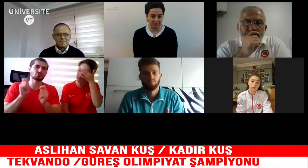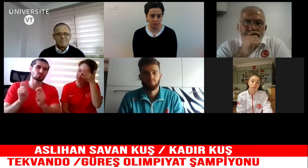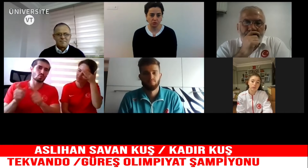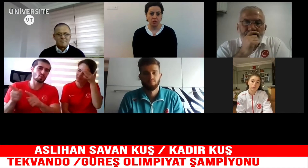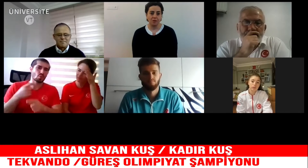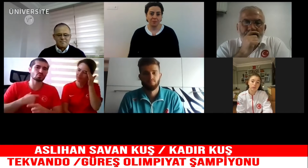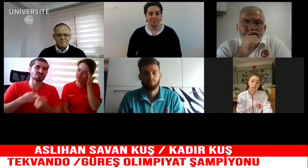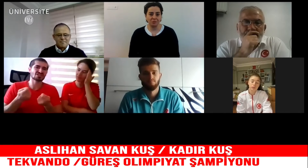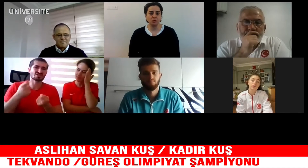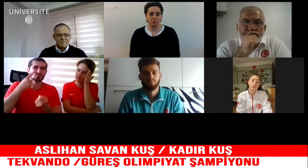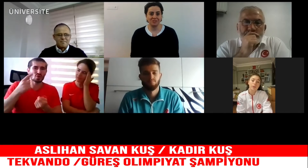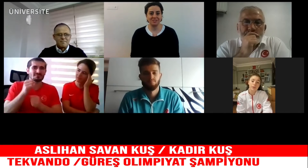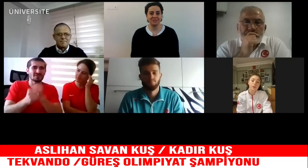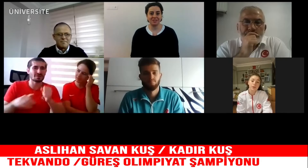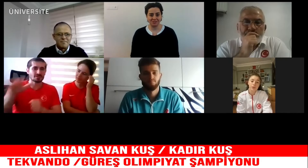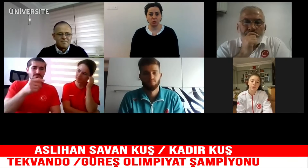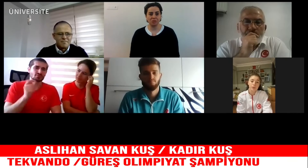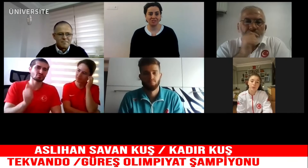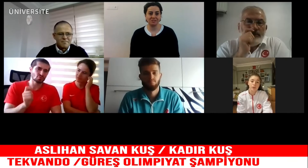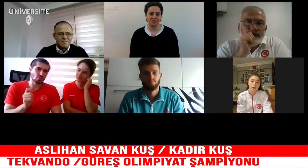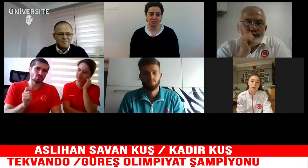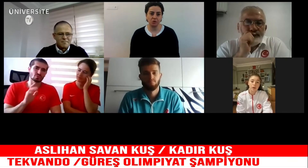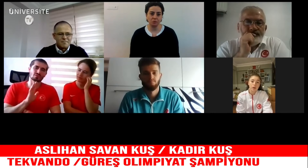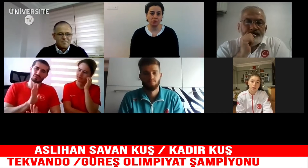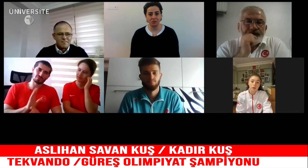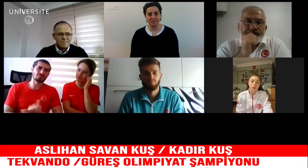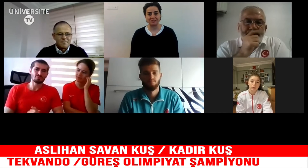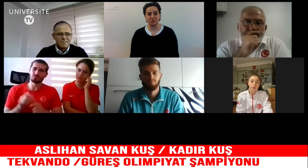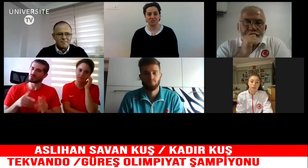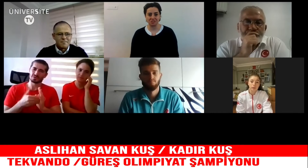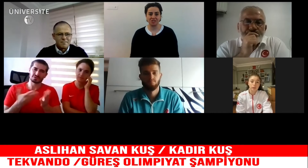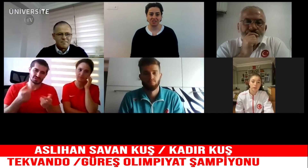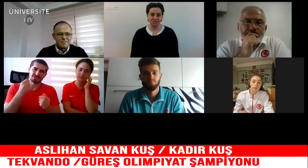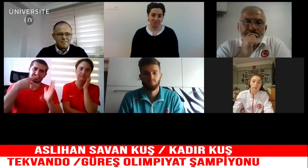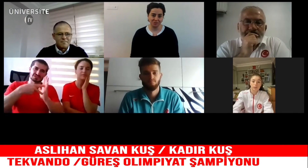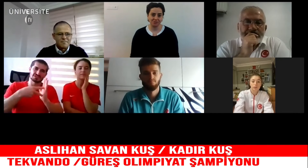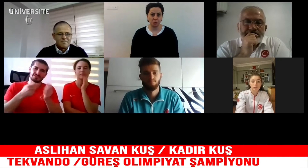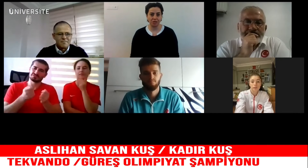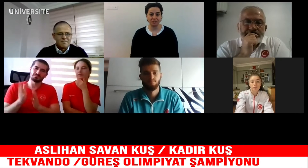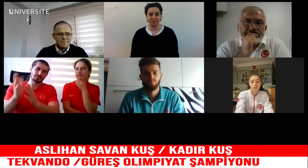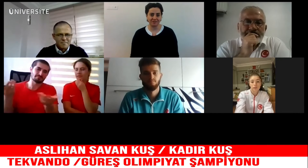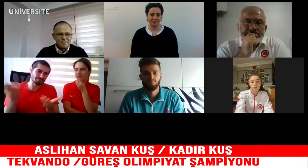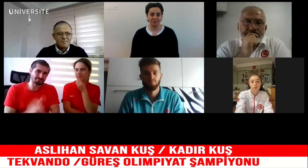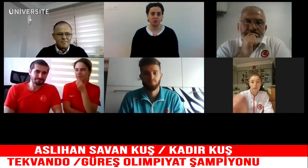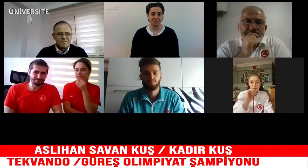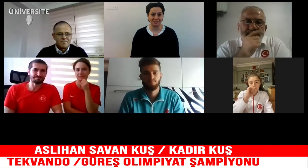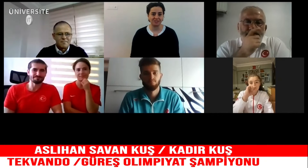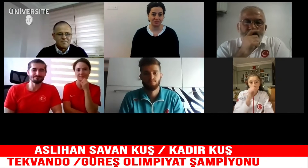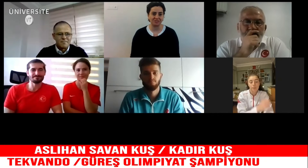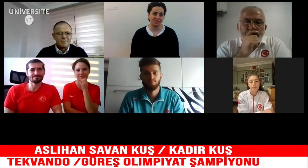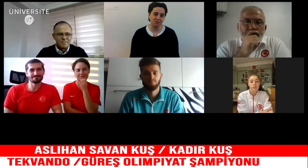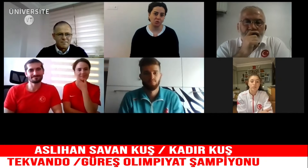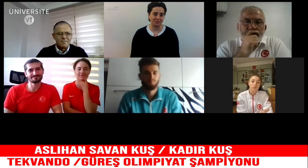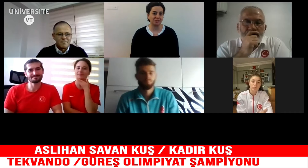izin alabiliyoruz. Ben memur olduğum için izin konularına sıkıntı yaşamıyorum ama özel sektörde çalışan arkadaşlarımız spor hayatlarına devam edemiyorlar